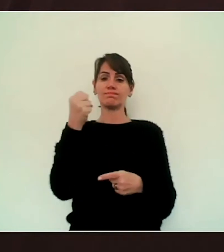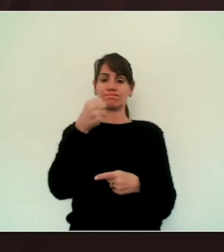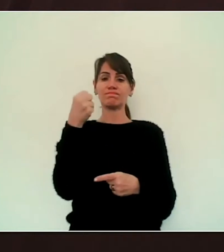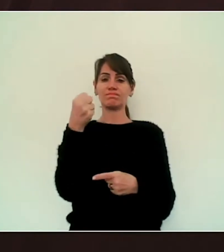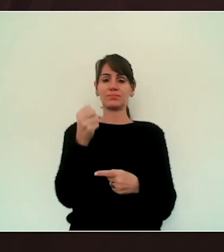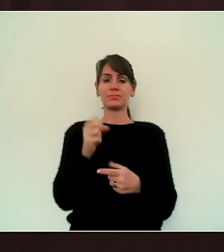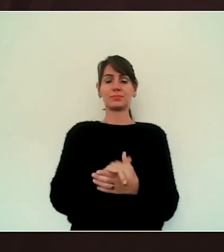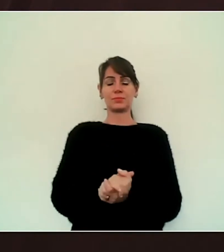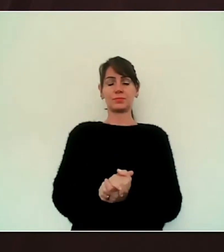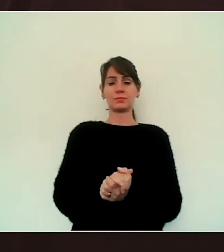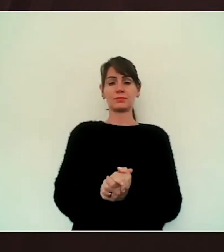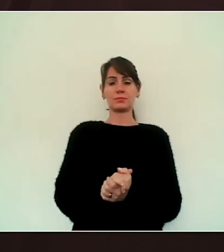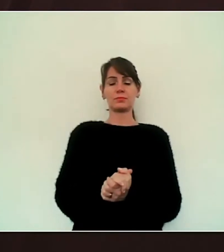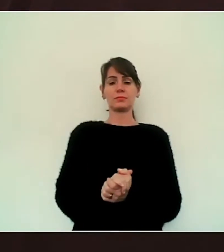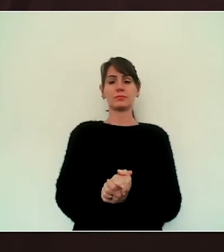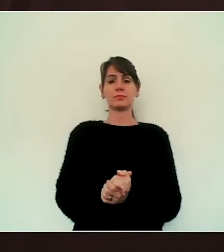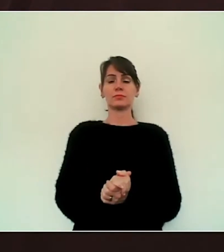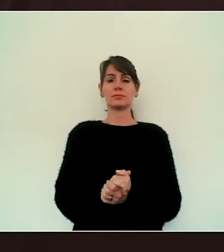é laites,